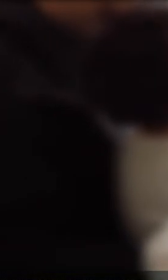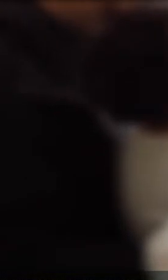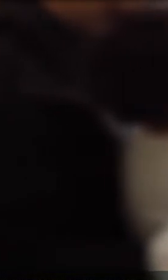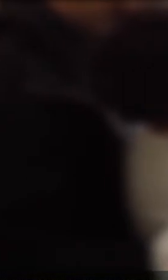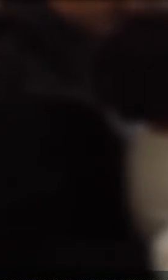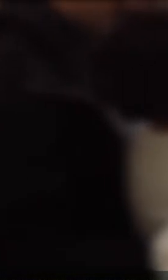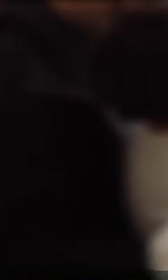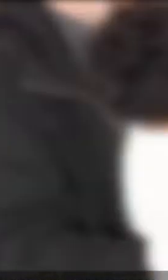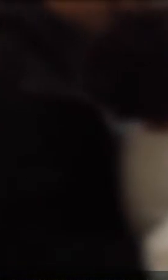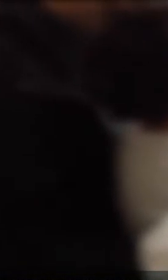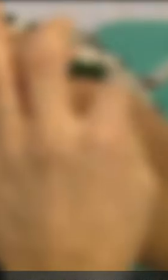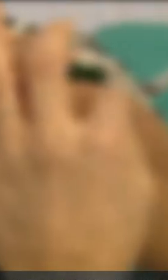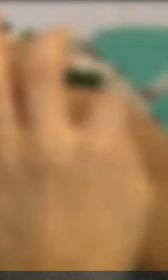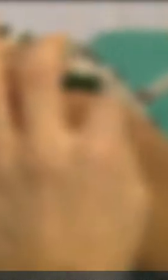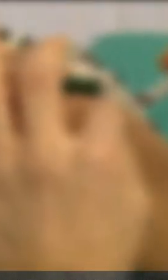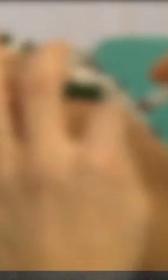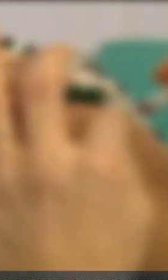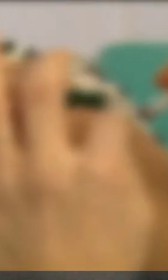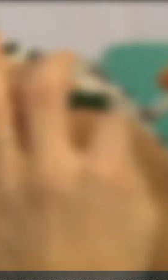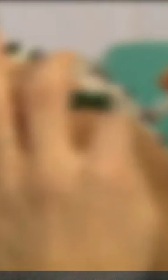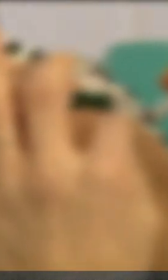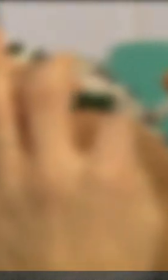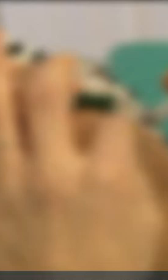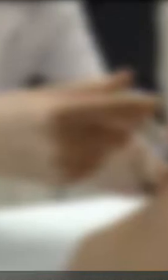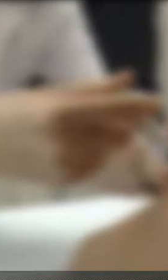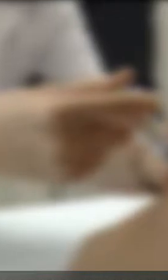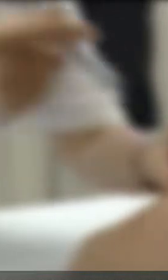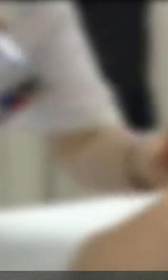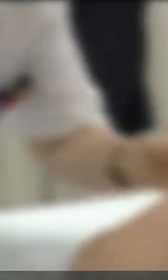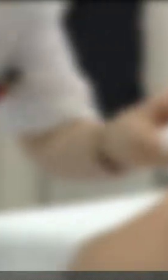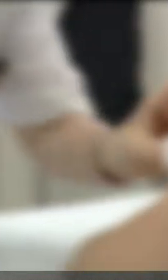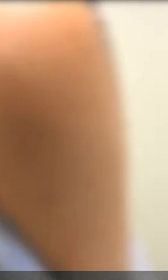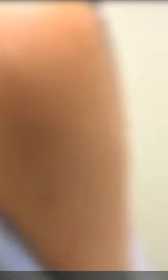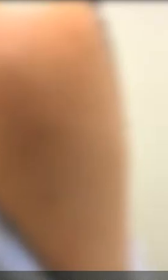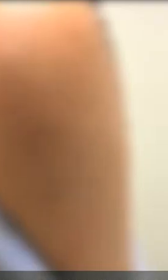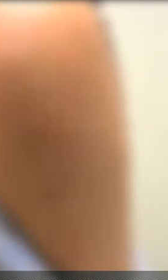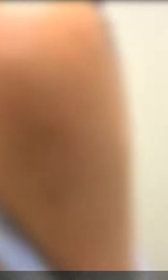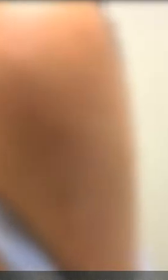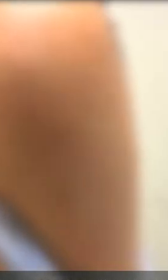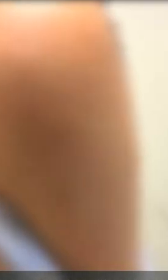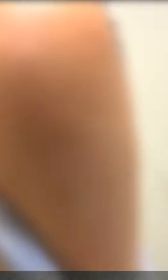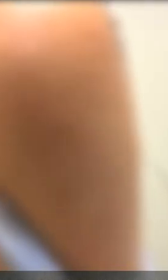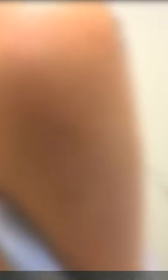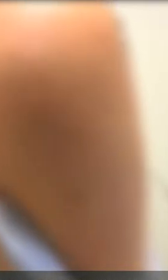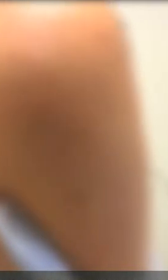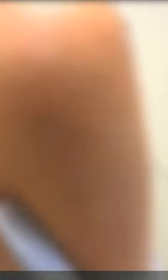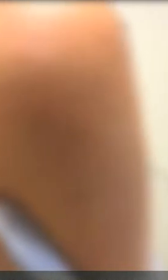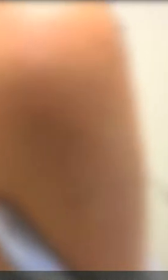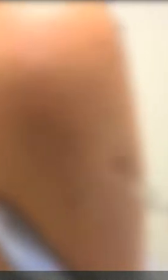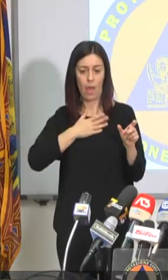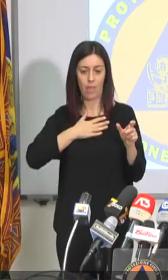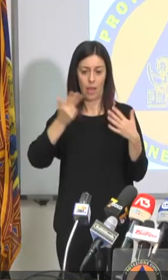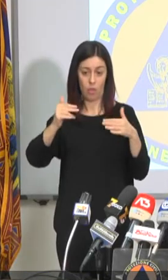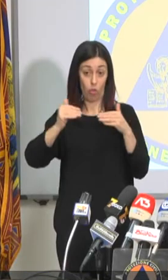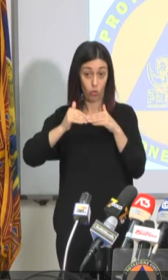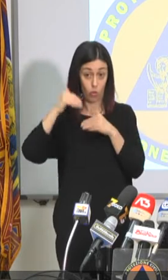che quello che si utilizza per tutti per tutti i soggetti anche di età superiore